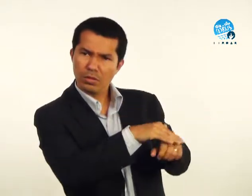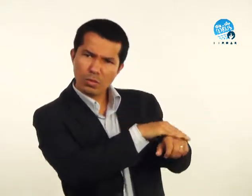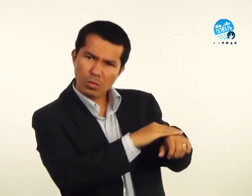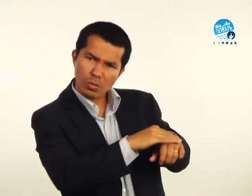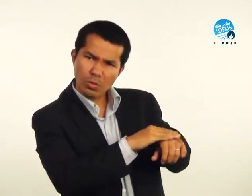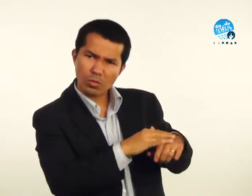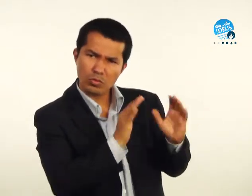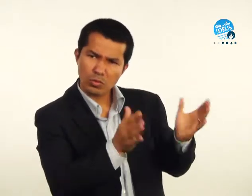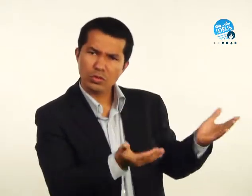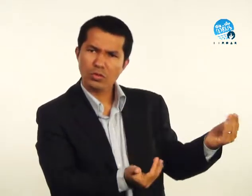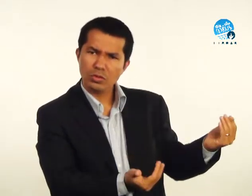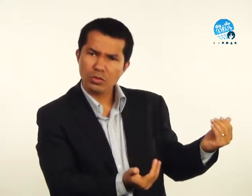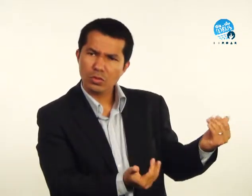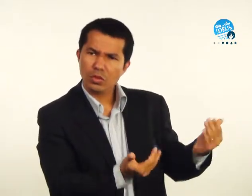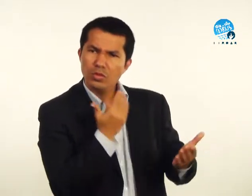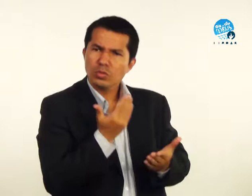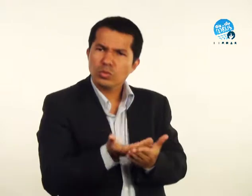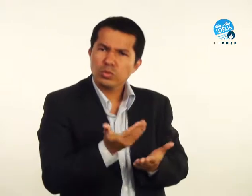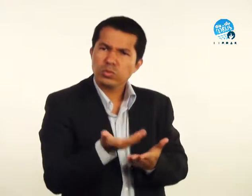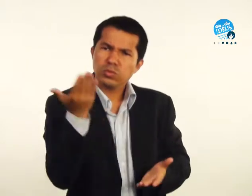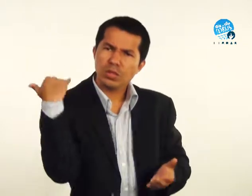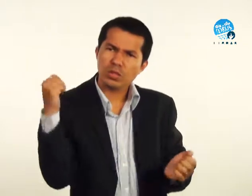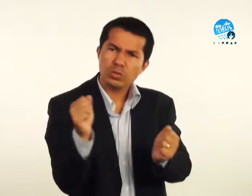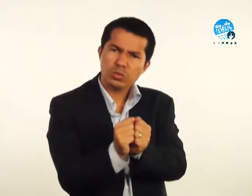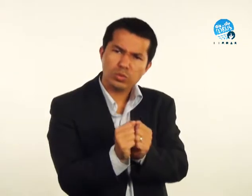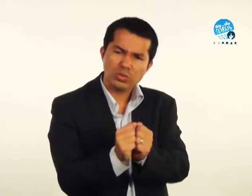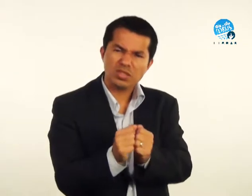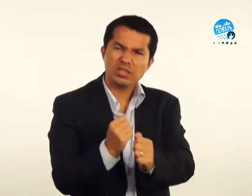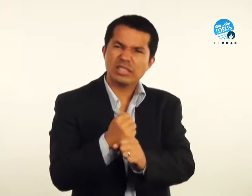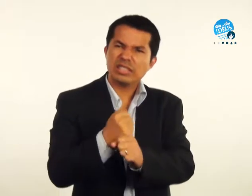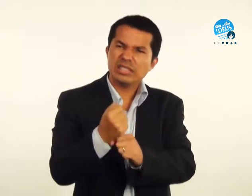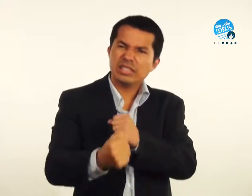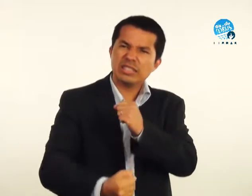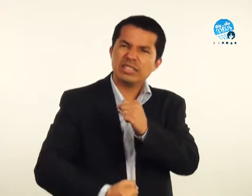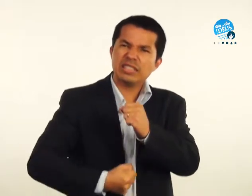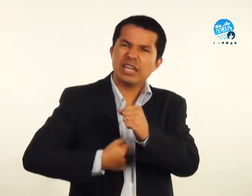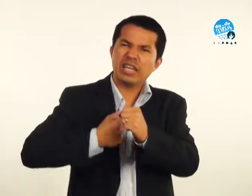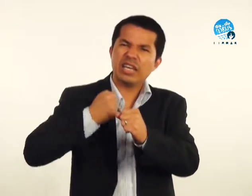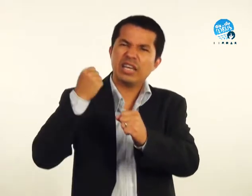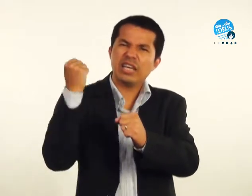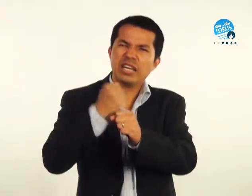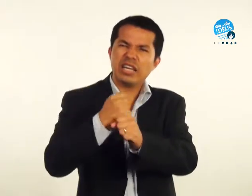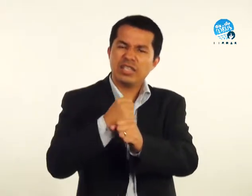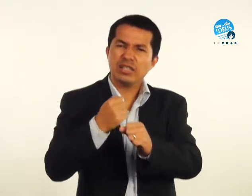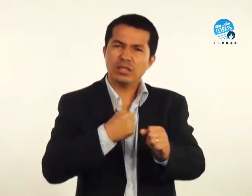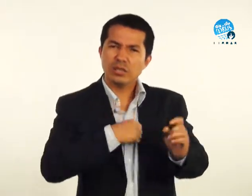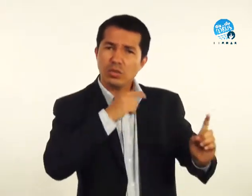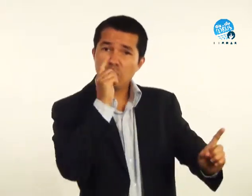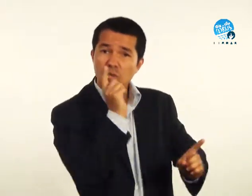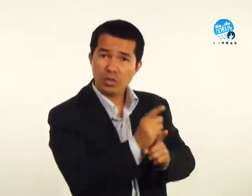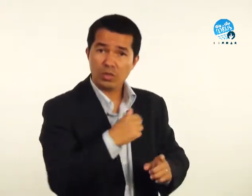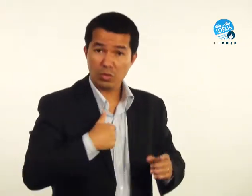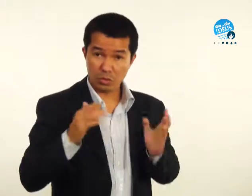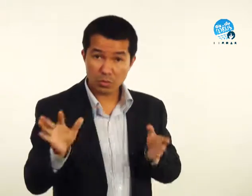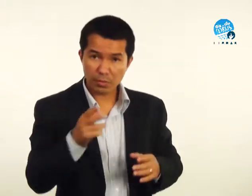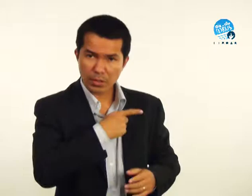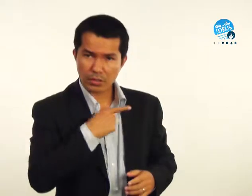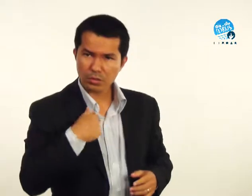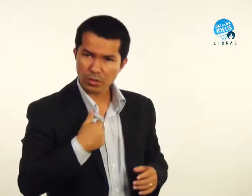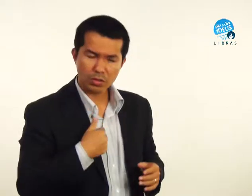Essa jovem tinha estudado comigo num colégio. E depois de muitos anos, eu já era pastor, encontrei com